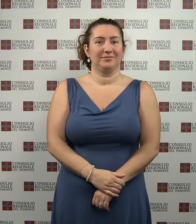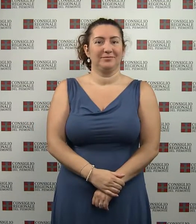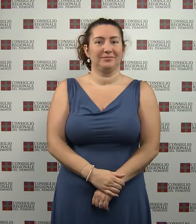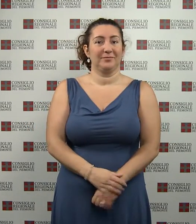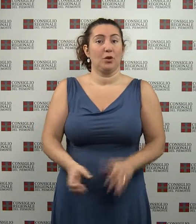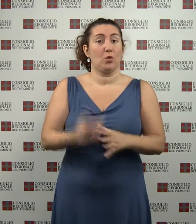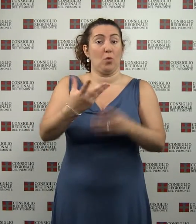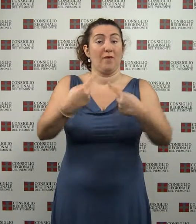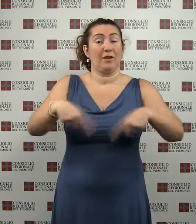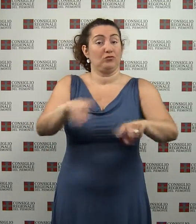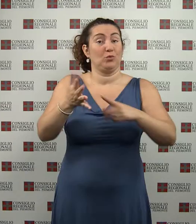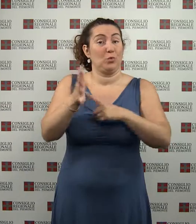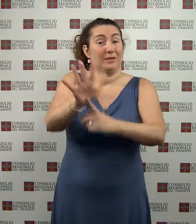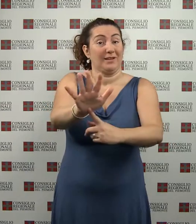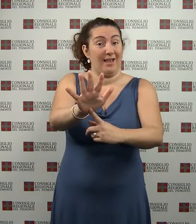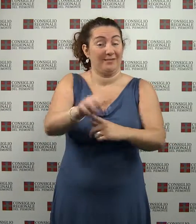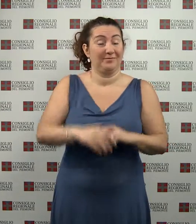Presentata la nuova giunta.